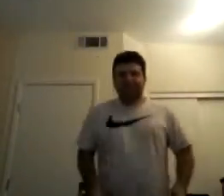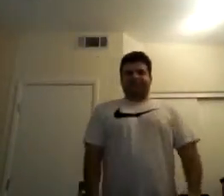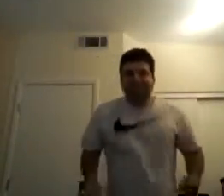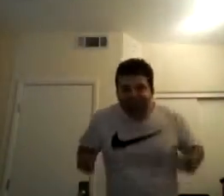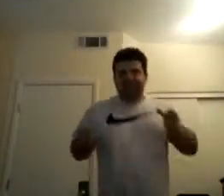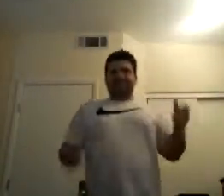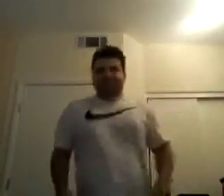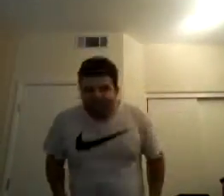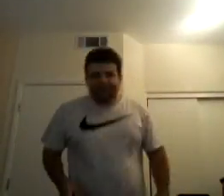Yeah.